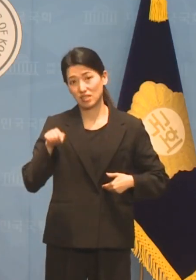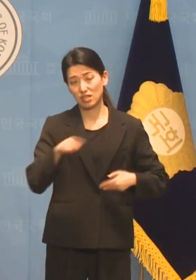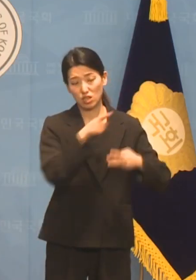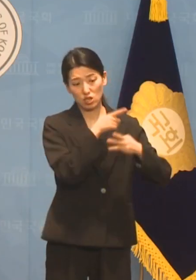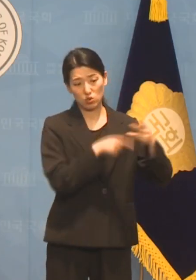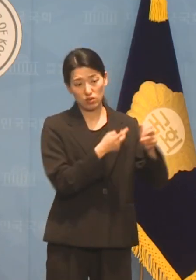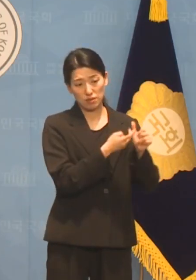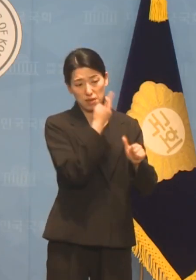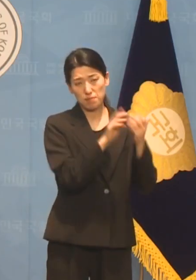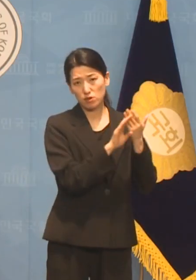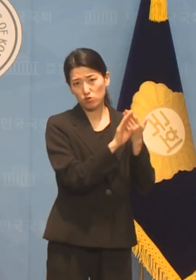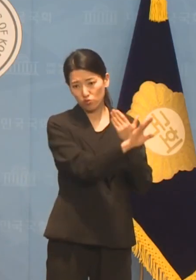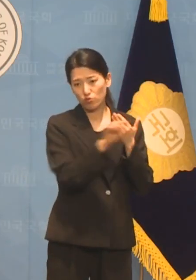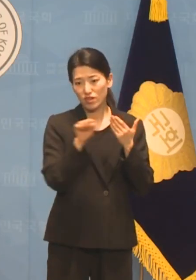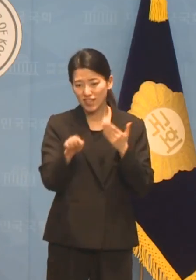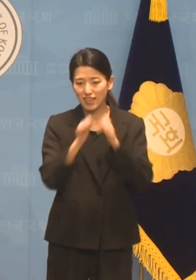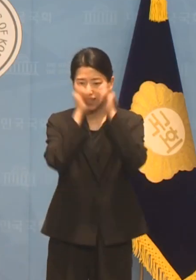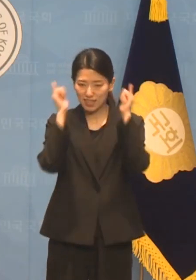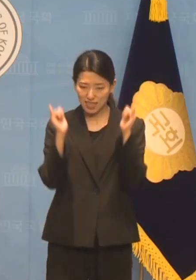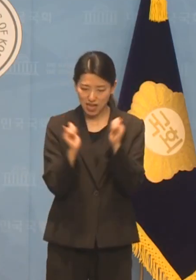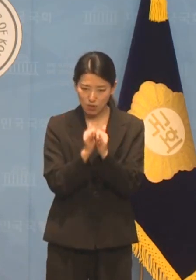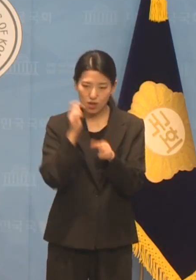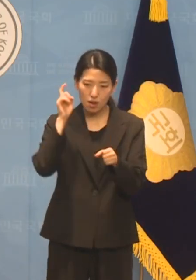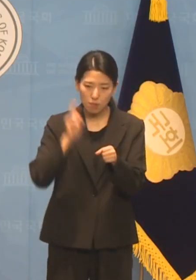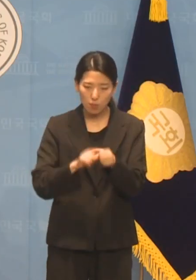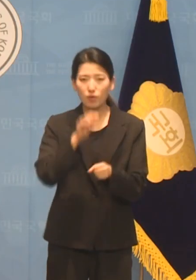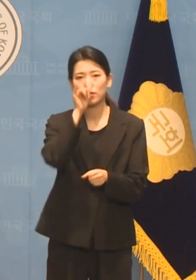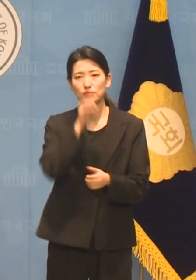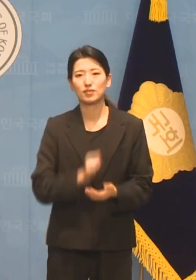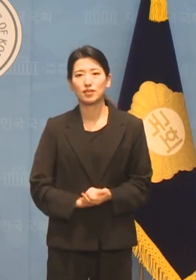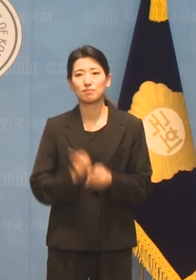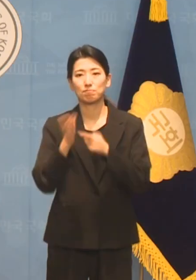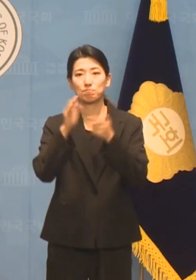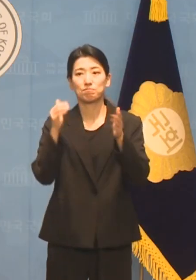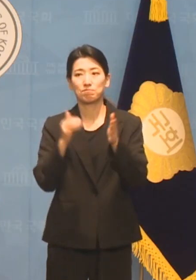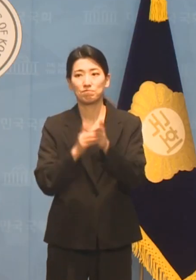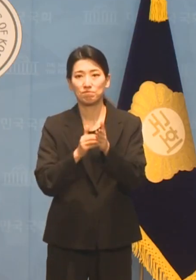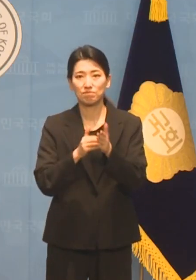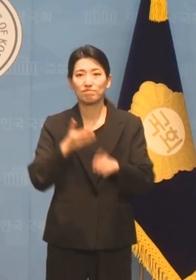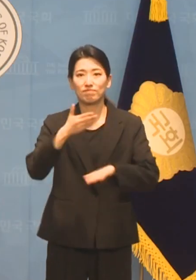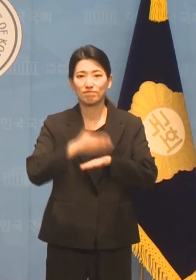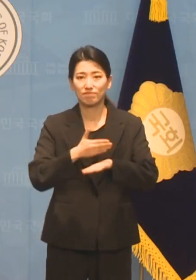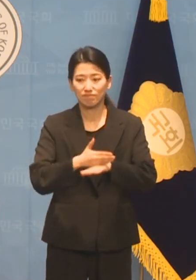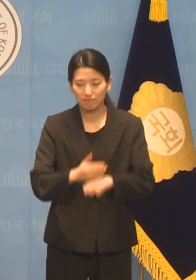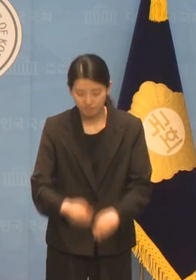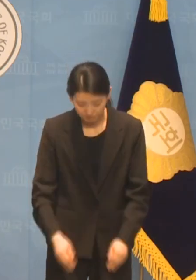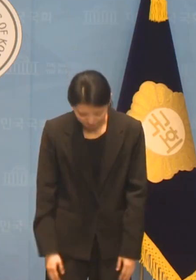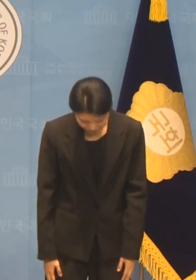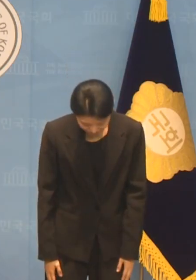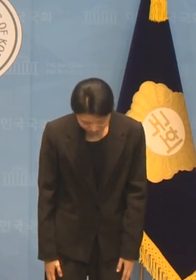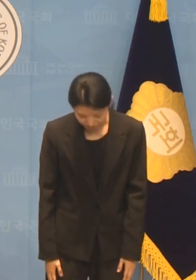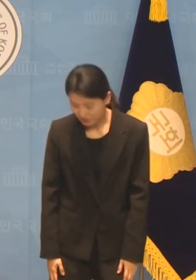대개혁으로 반드시 만들어야 할 세상입니다. 이상 브리핑 마치겠습니다. 고맙습니다.